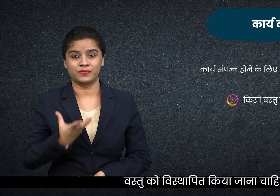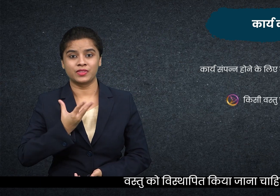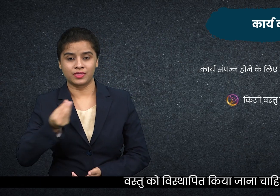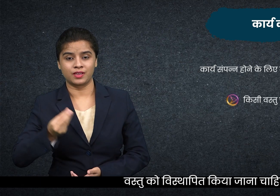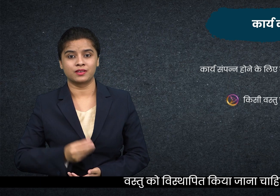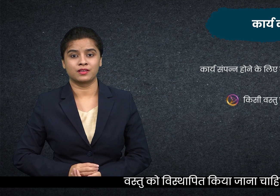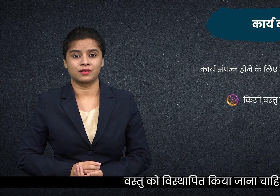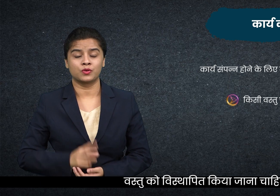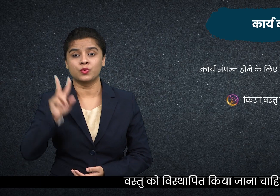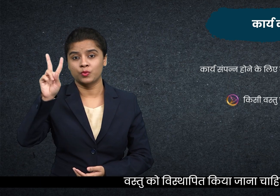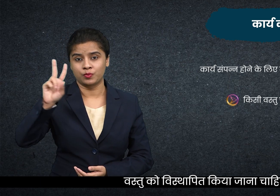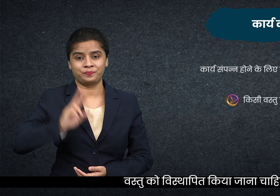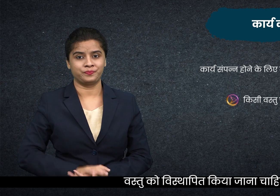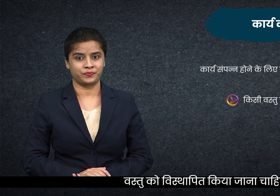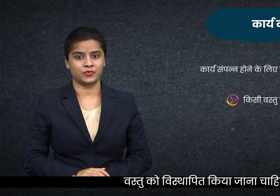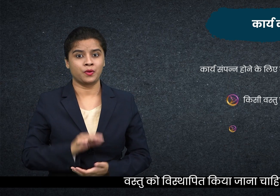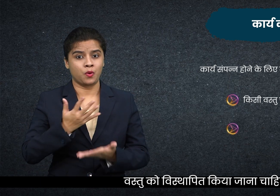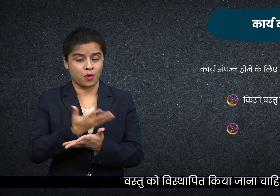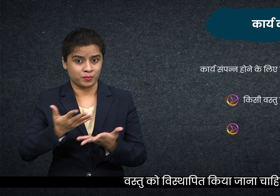वस्तु को विस्थापित किया जाना चाहिए।